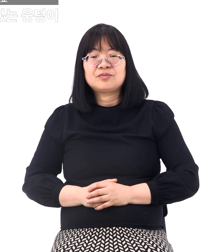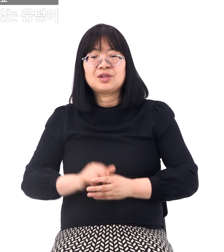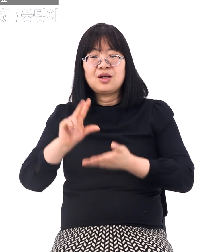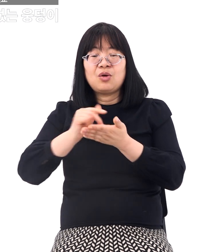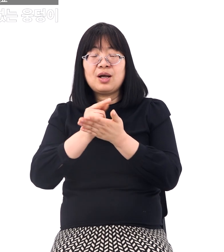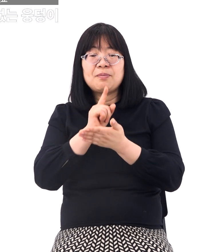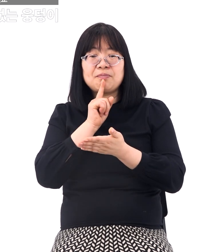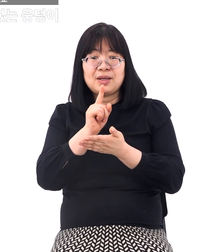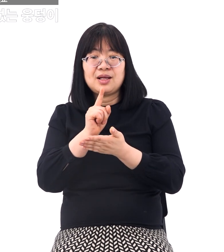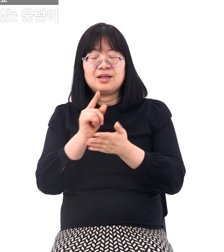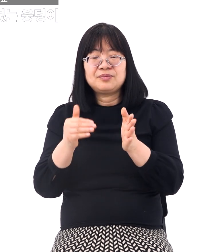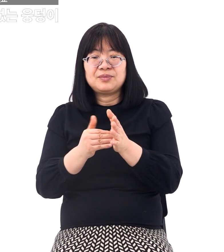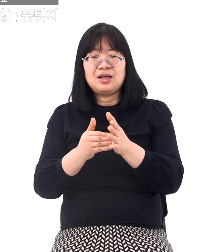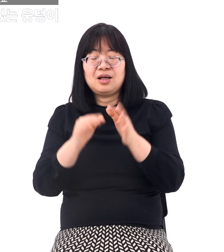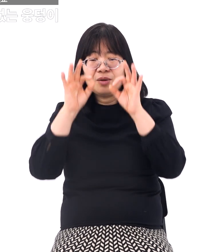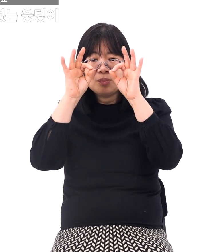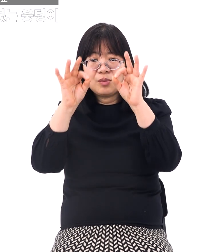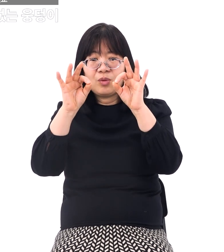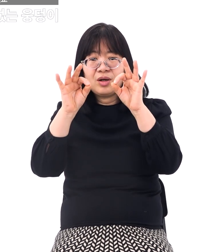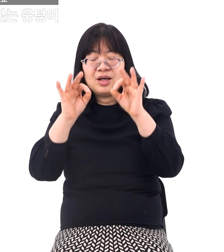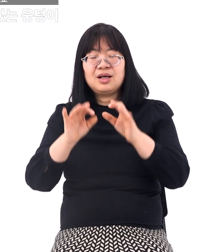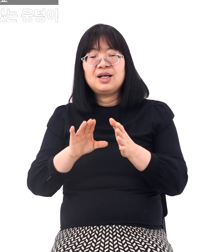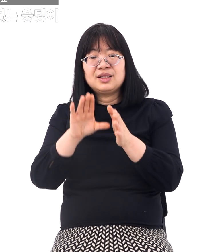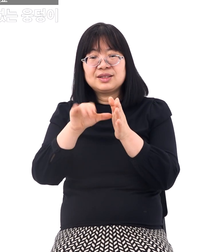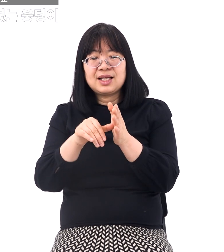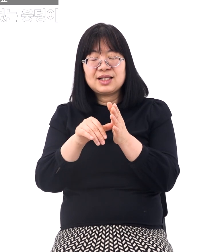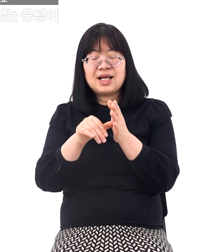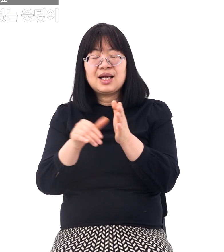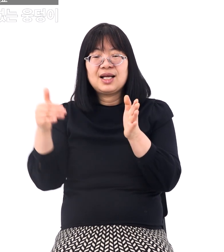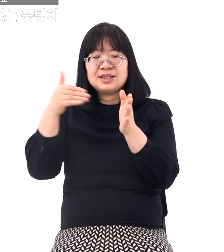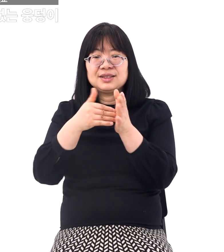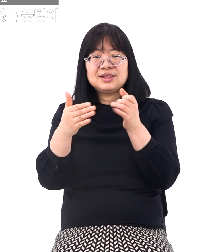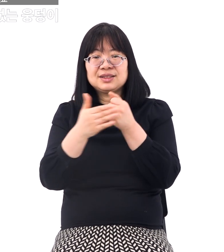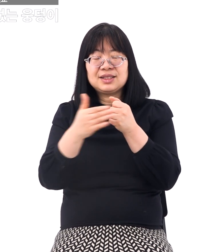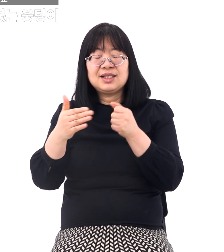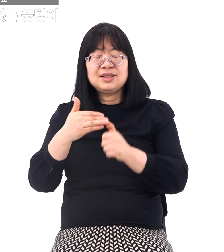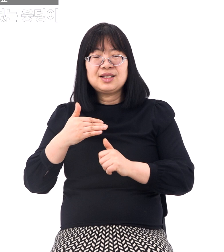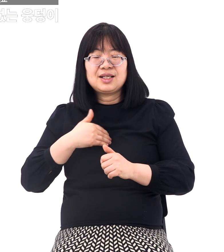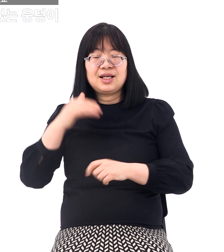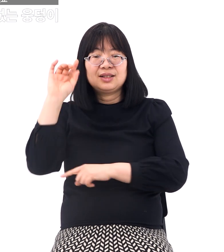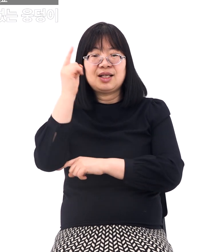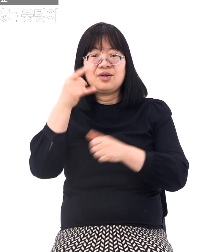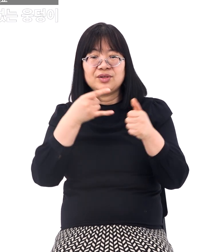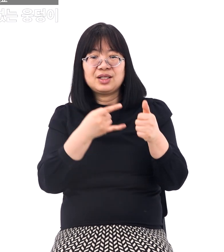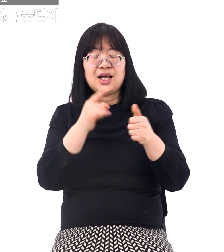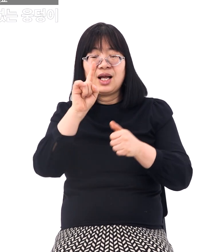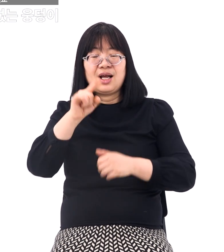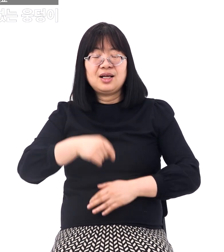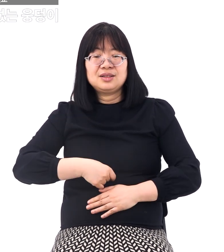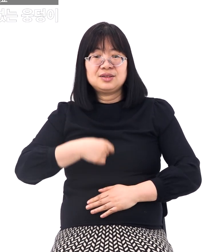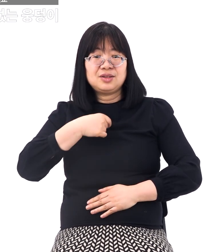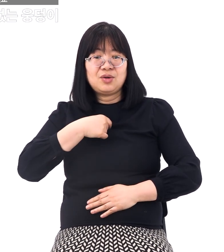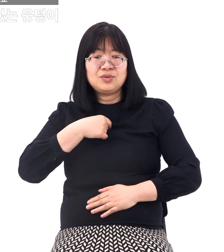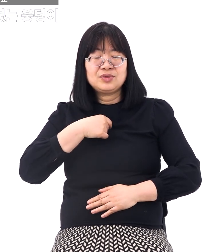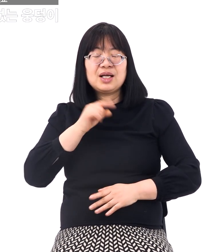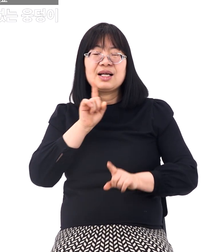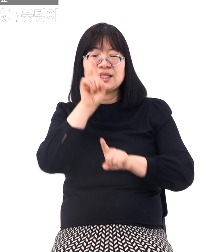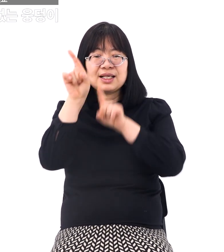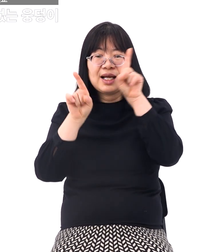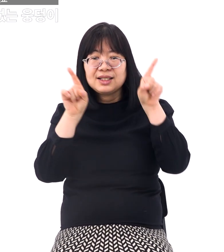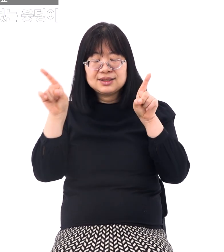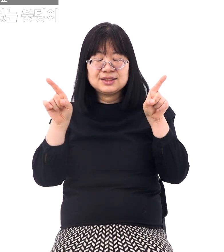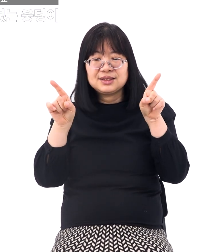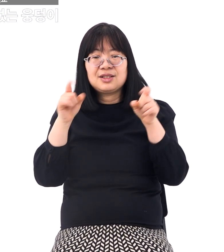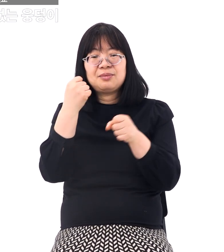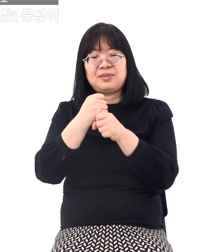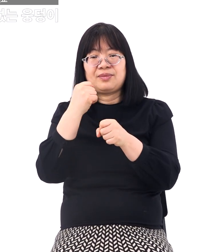여호와의 말씀이니라. 보라, 때가 이르리니 내가 다윗에게 한 의로운 가지를